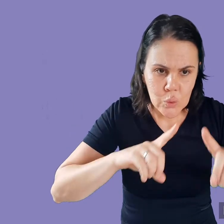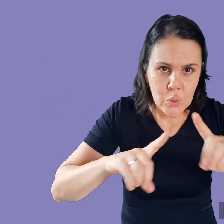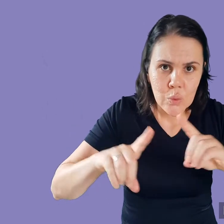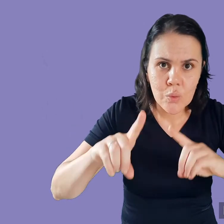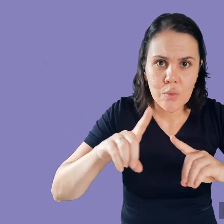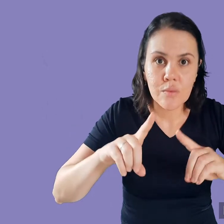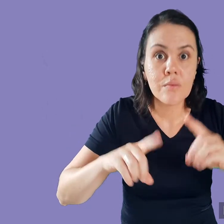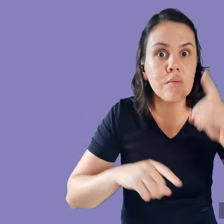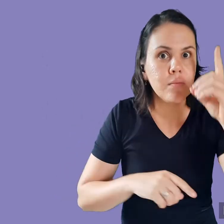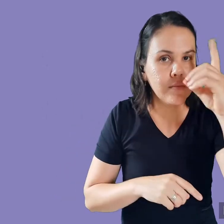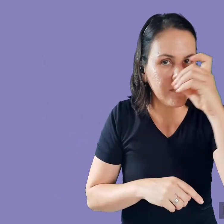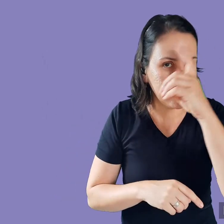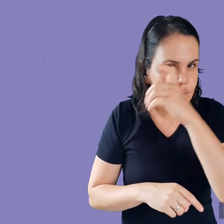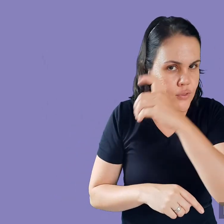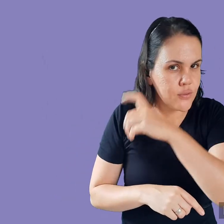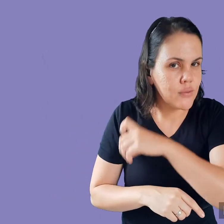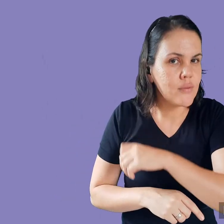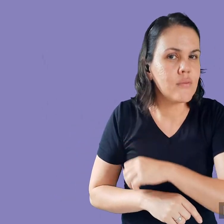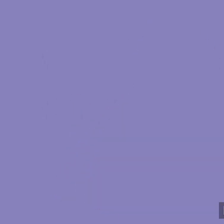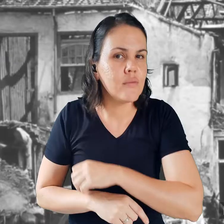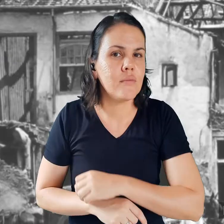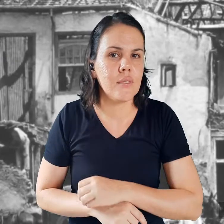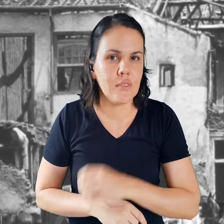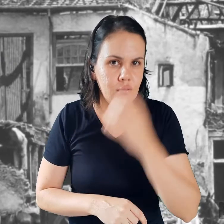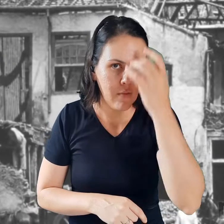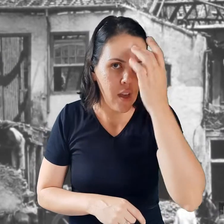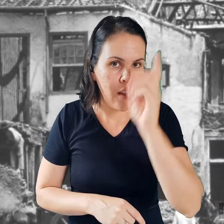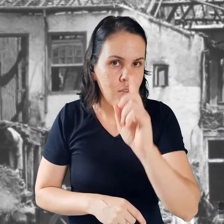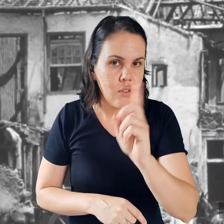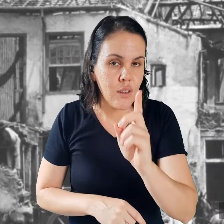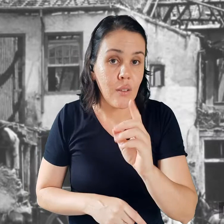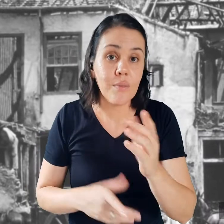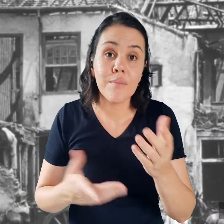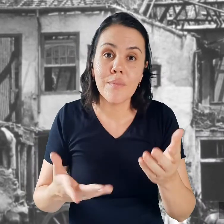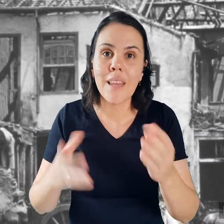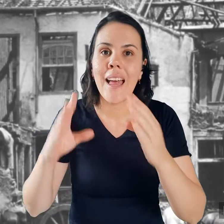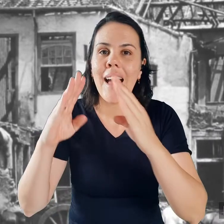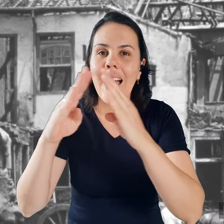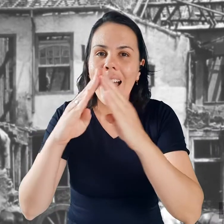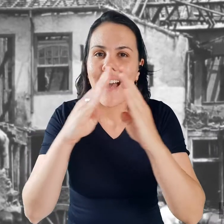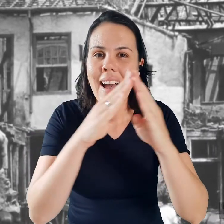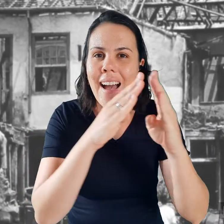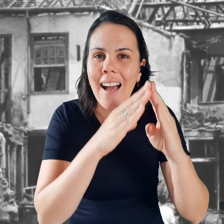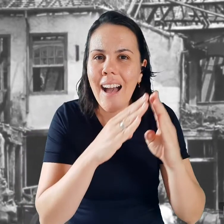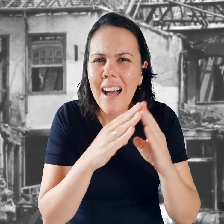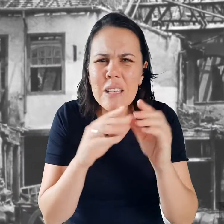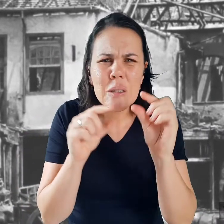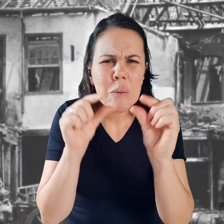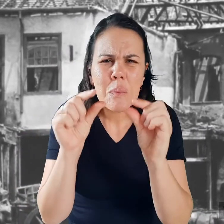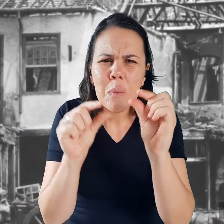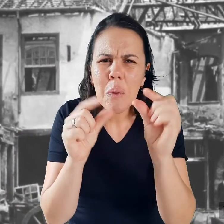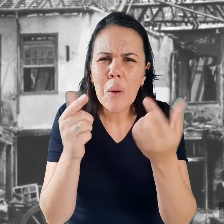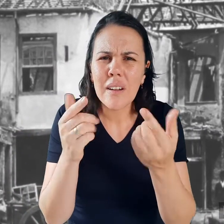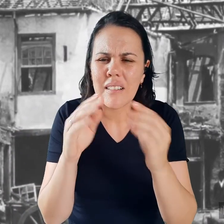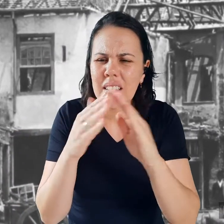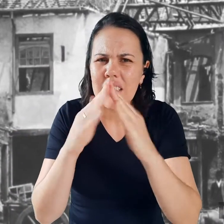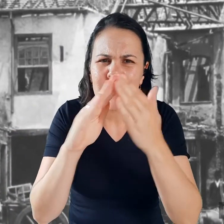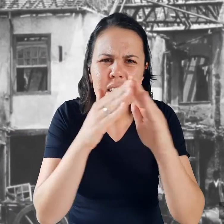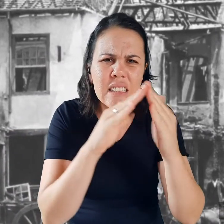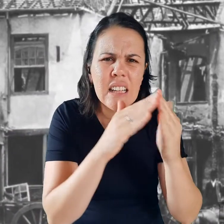difícil. Não foi fácil. A casa das pessoas na época eram casas pequenas, casas simples.